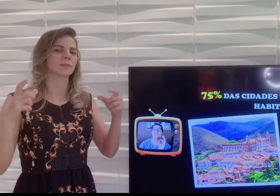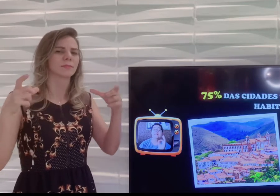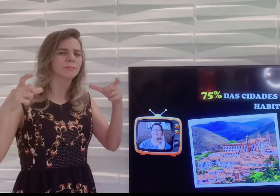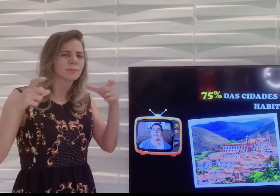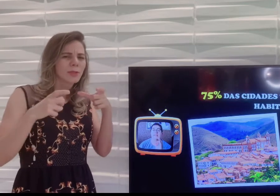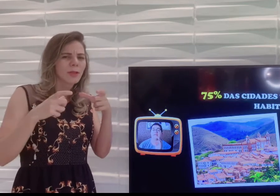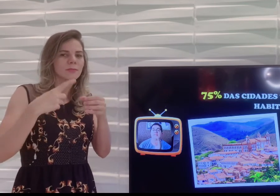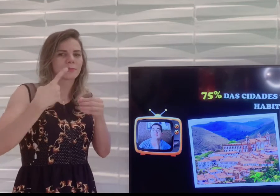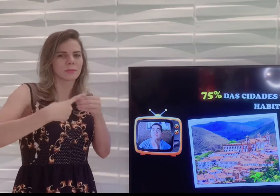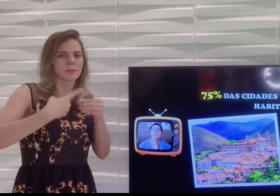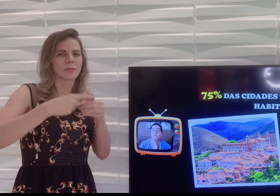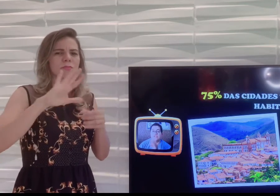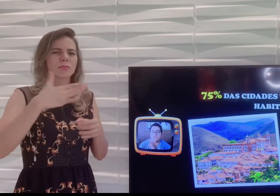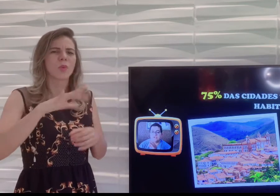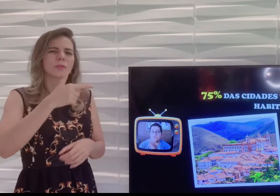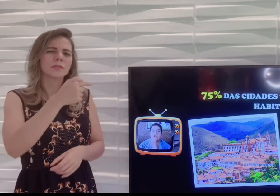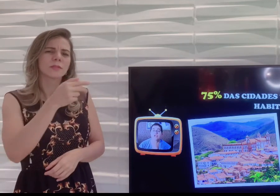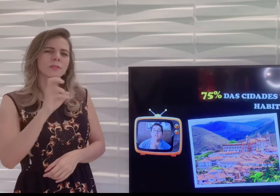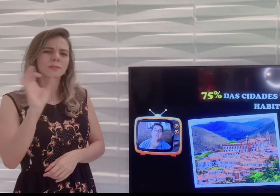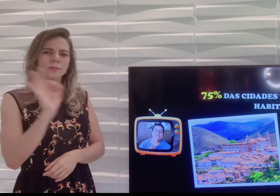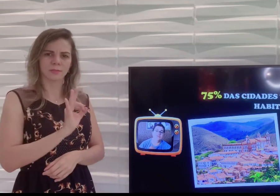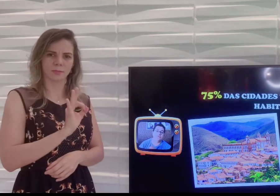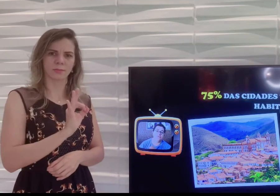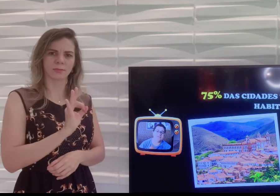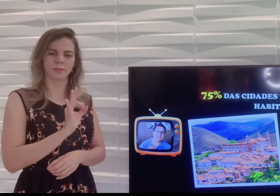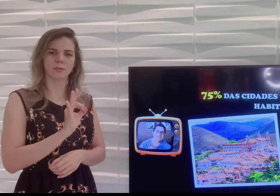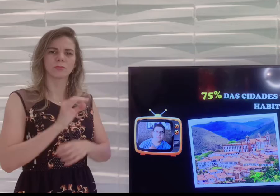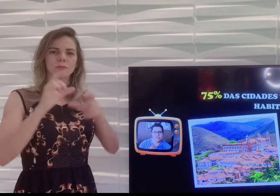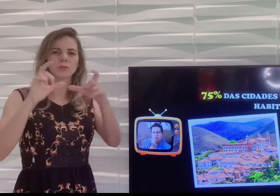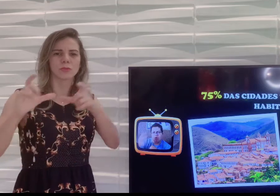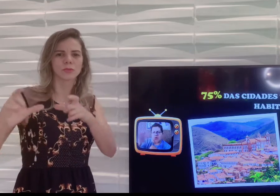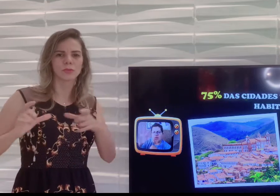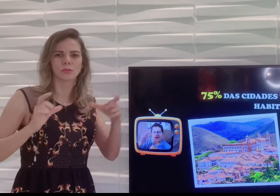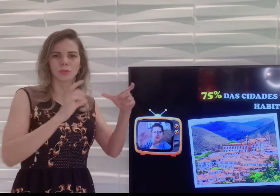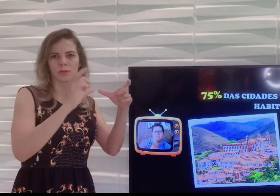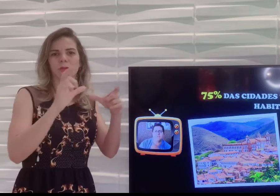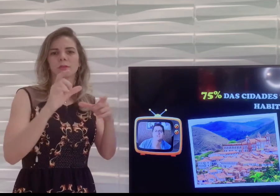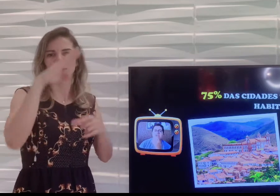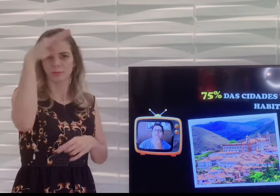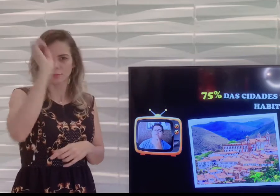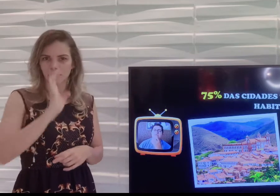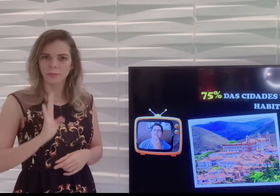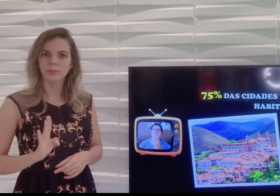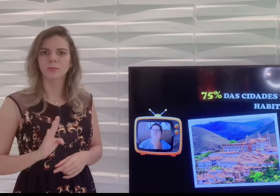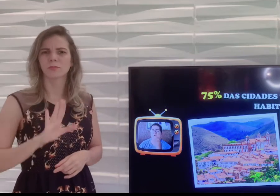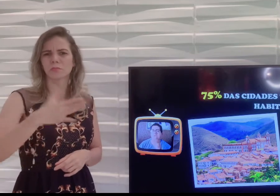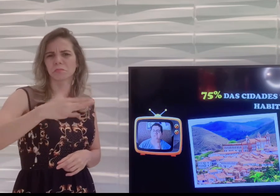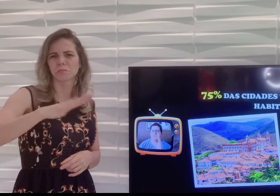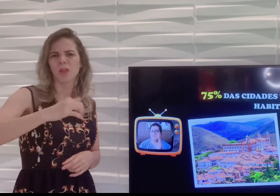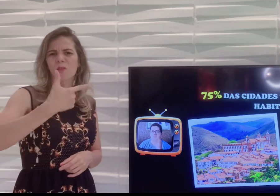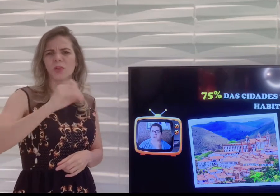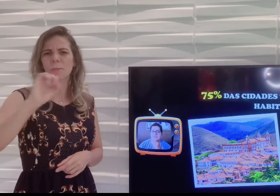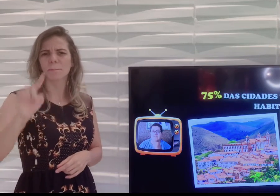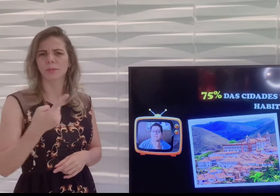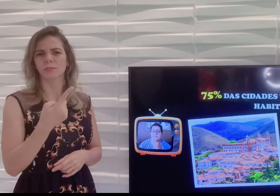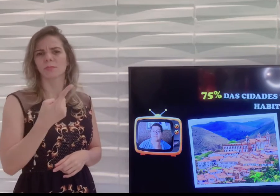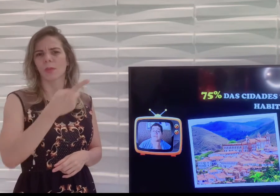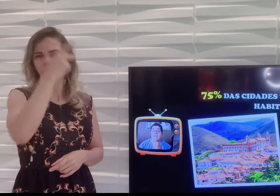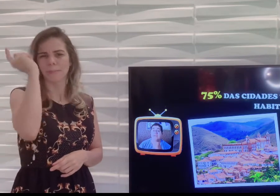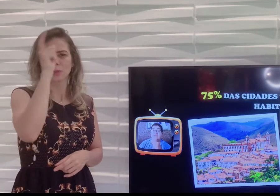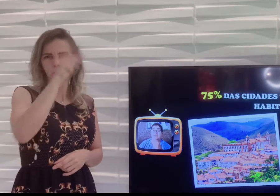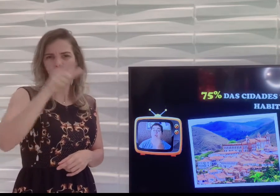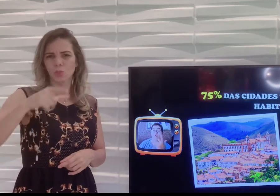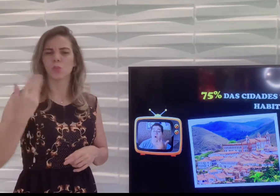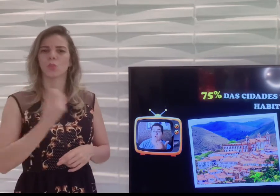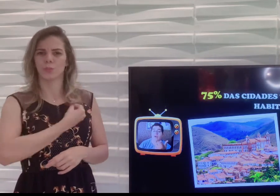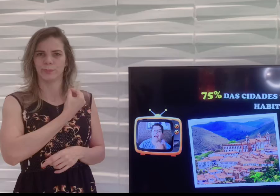de 75% dos municípios brasileiros, com mais ou menos 20 mil habitantes no máximo,